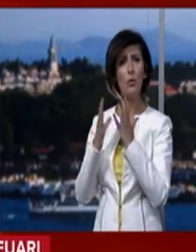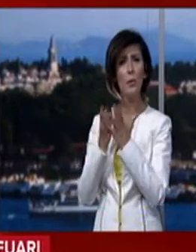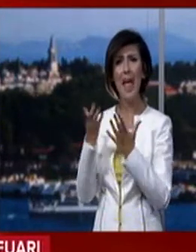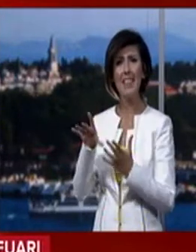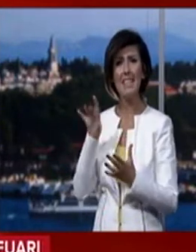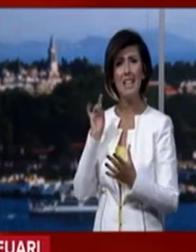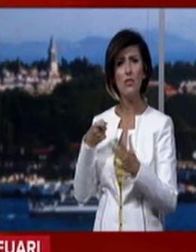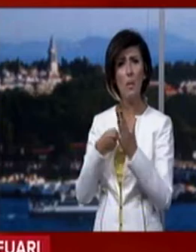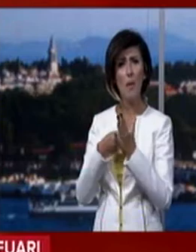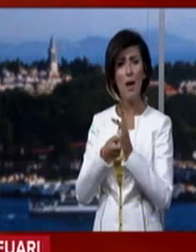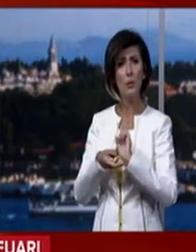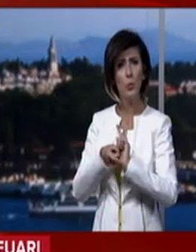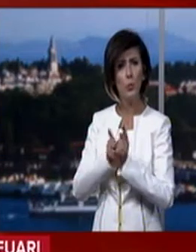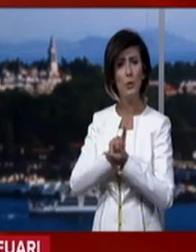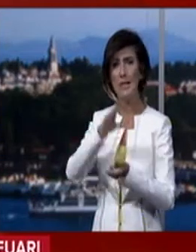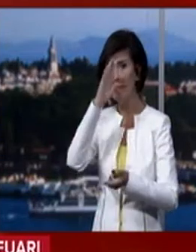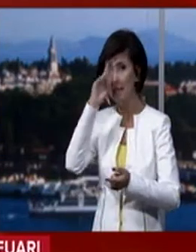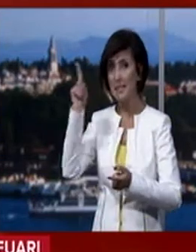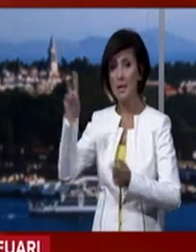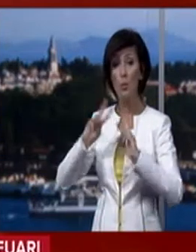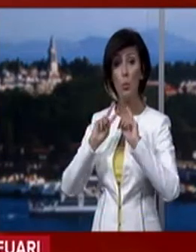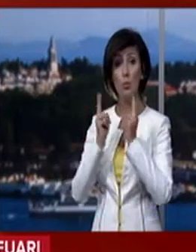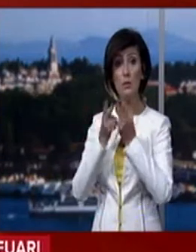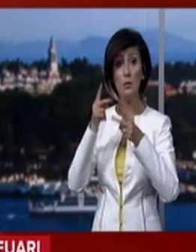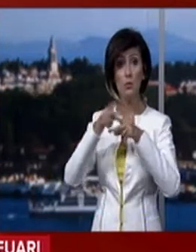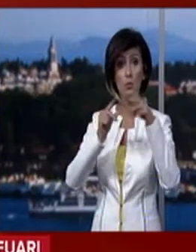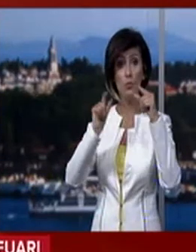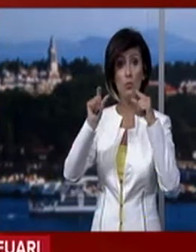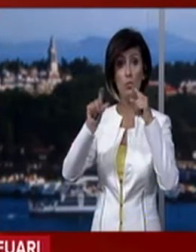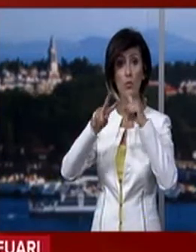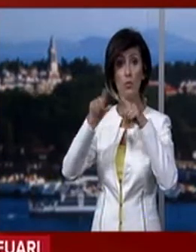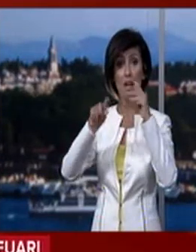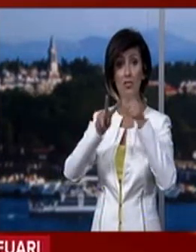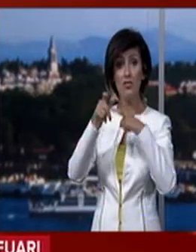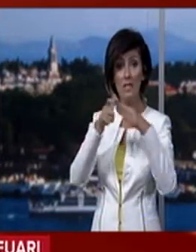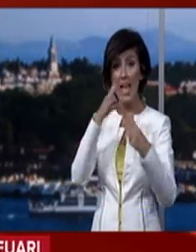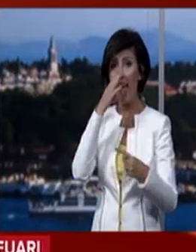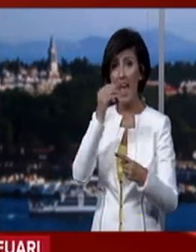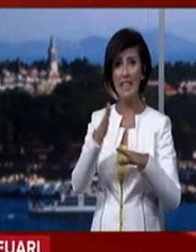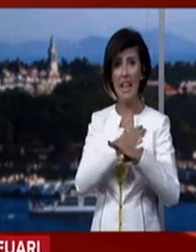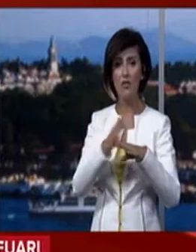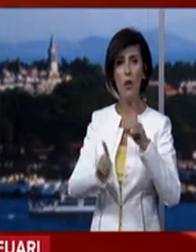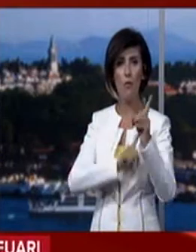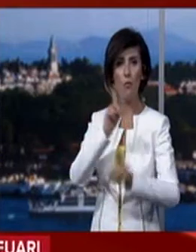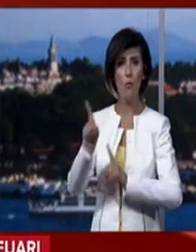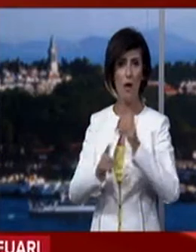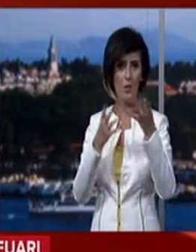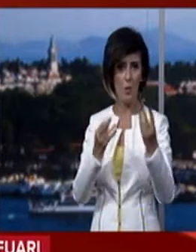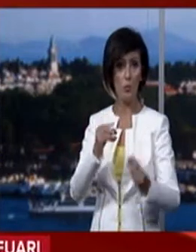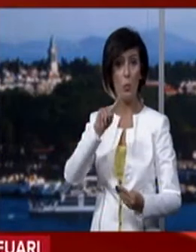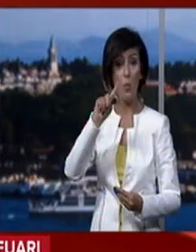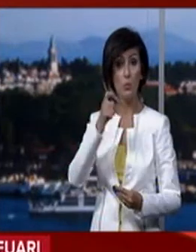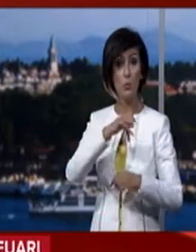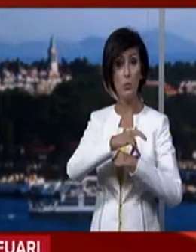Dünyanın en seçkin marka ve ürünleri İstanbul'daki Uluslararası Züccaciye Hediyelik Eşya Fuarı'nda buluştu.